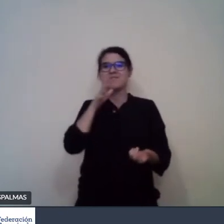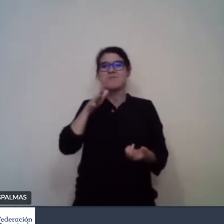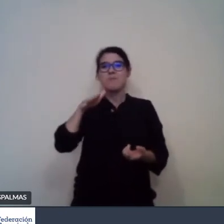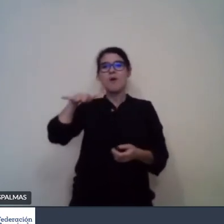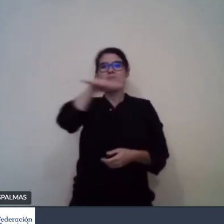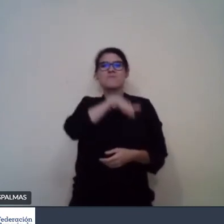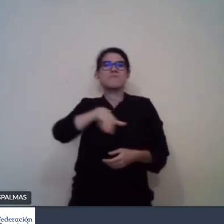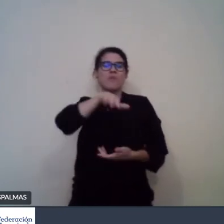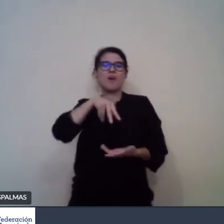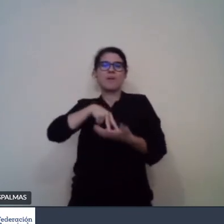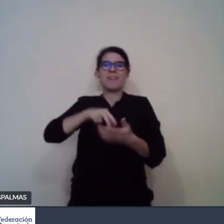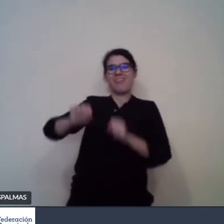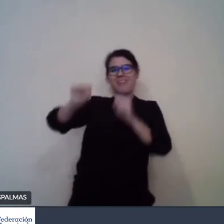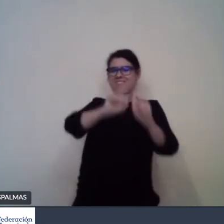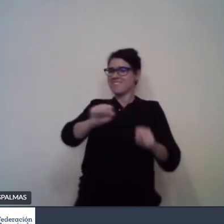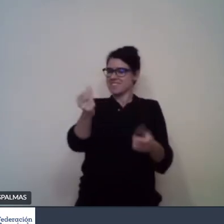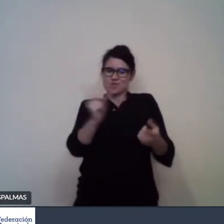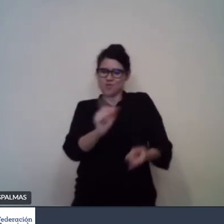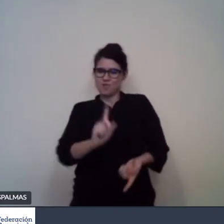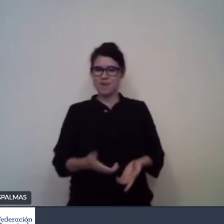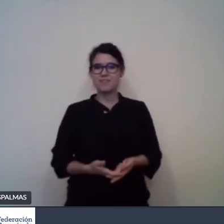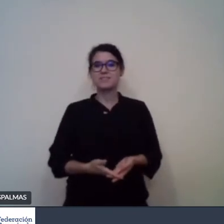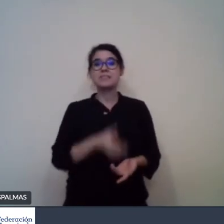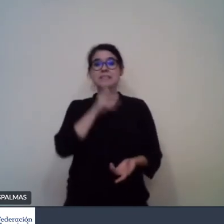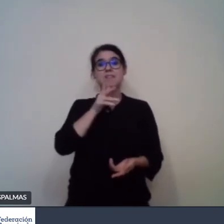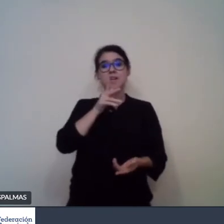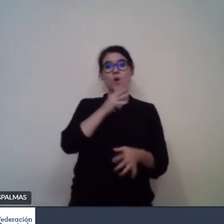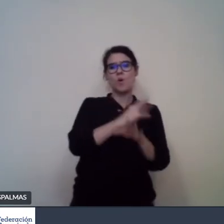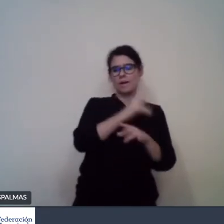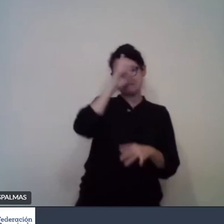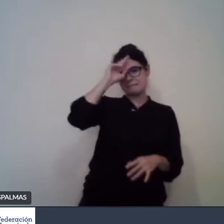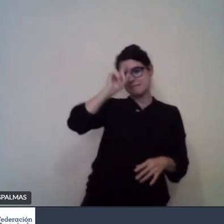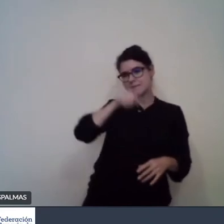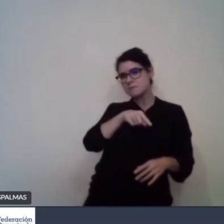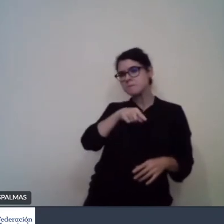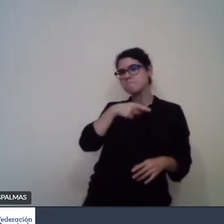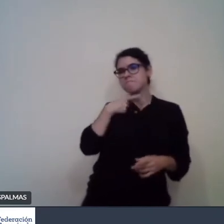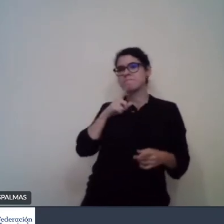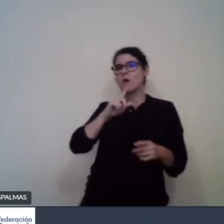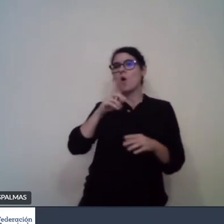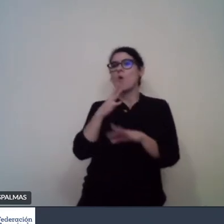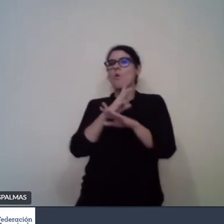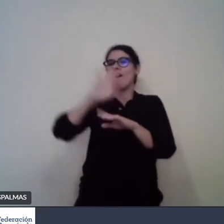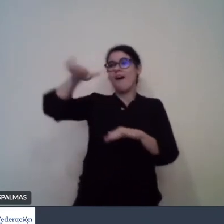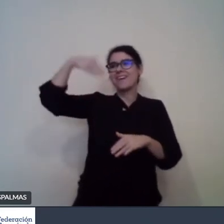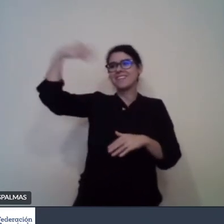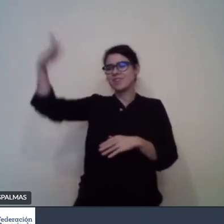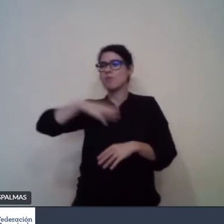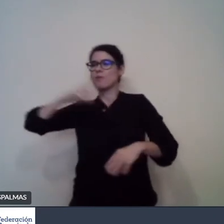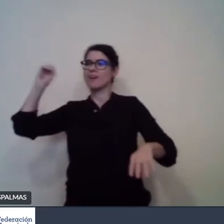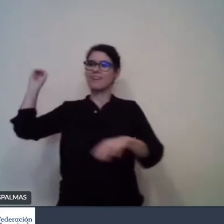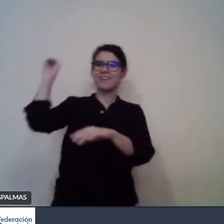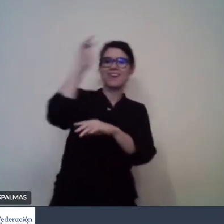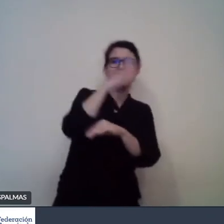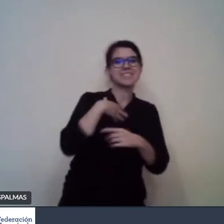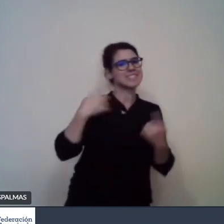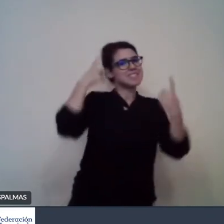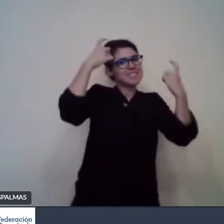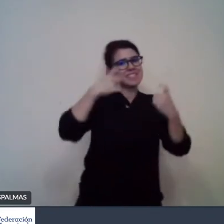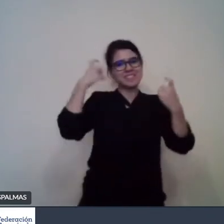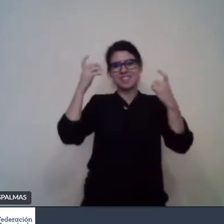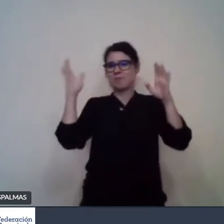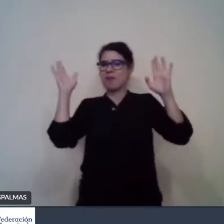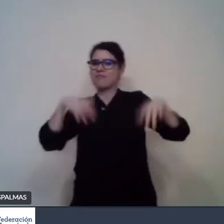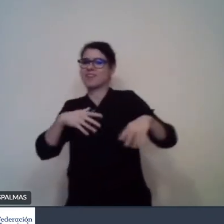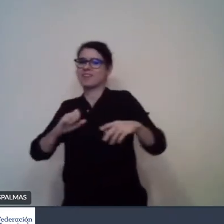ideal. Este jugador está preocupado de su jugador exterior que puede tirar y aunque intenta ir ahí, solo va con la mano y al final no puede